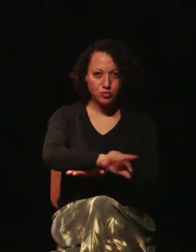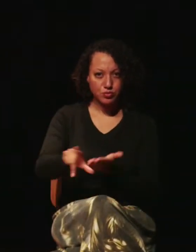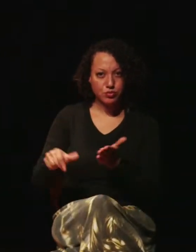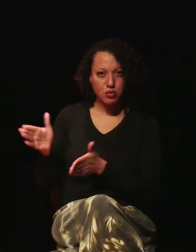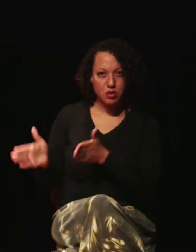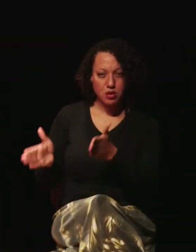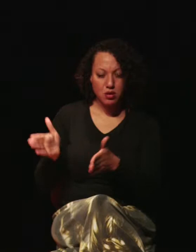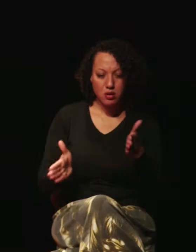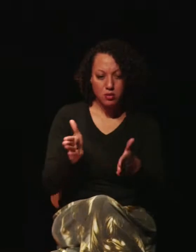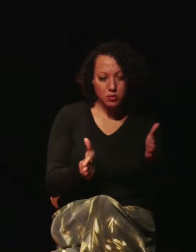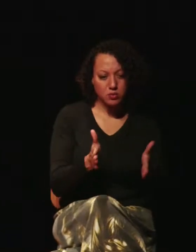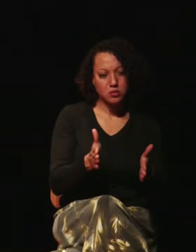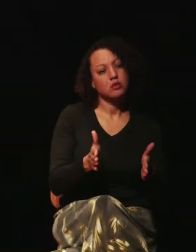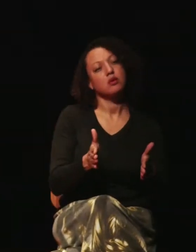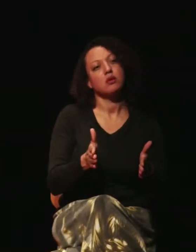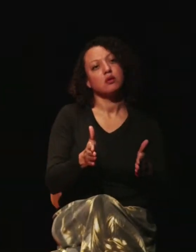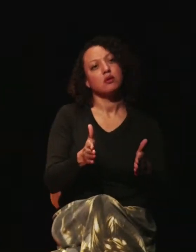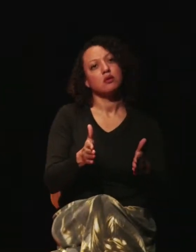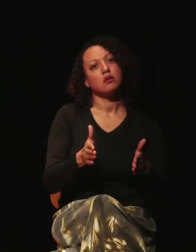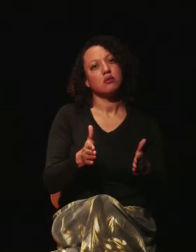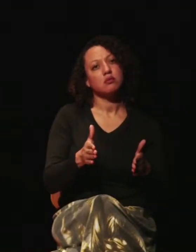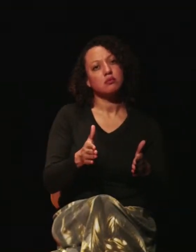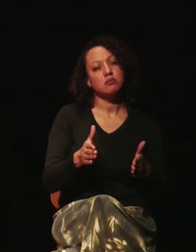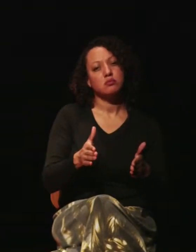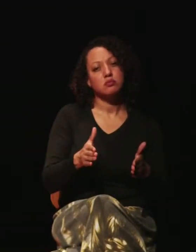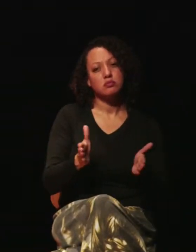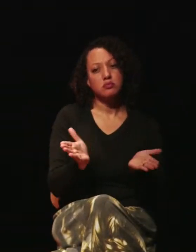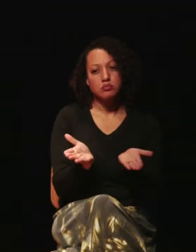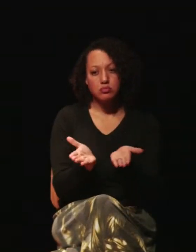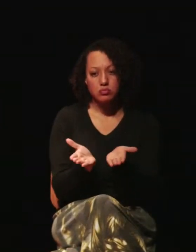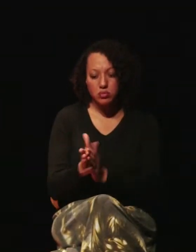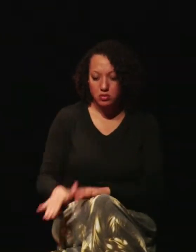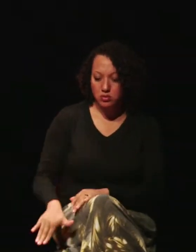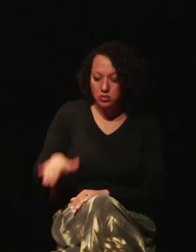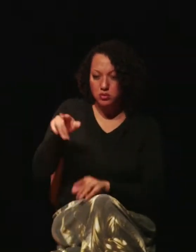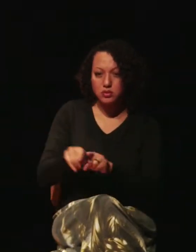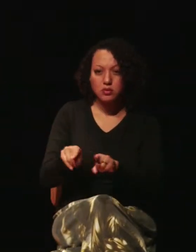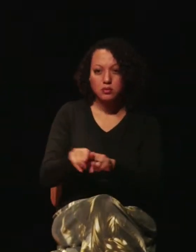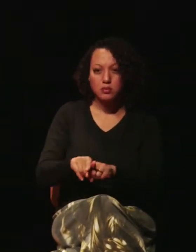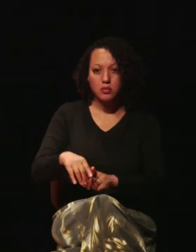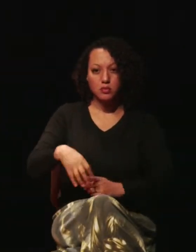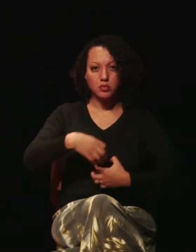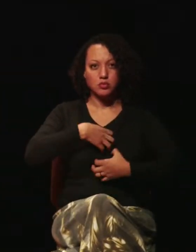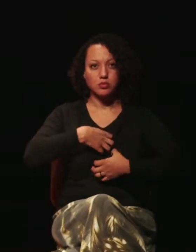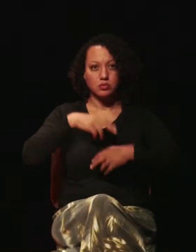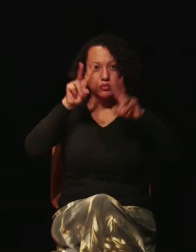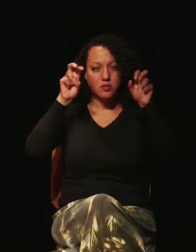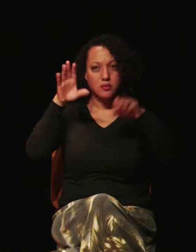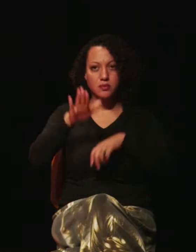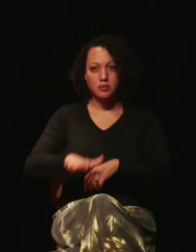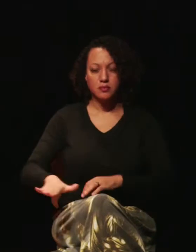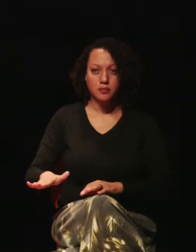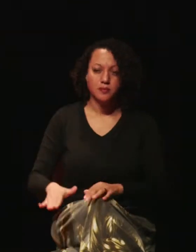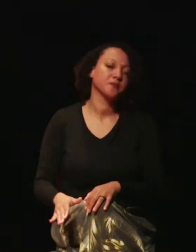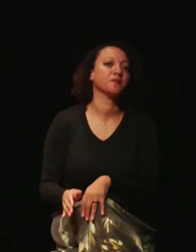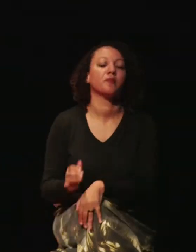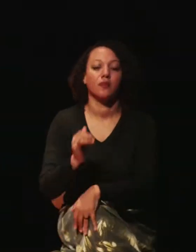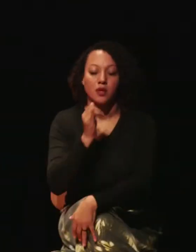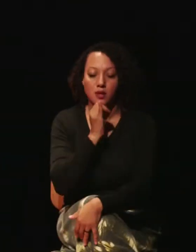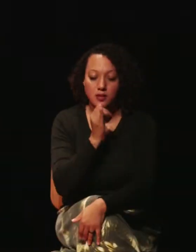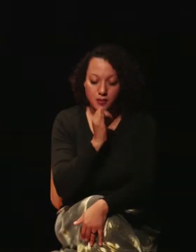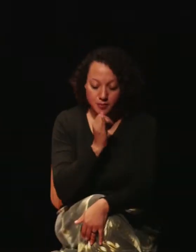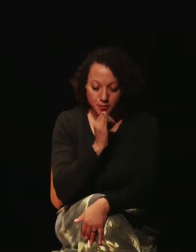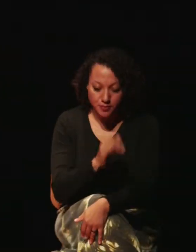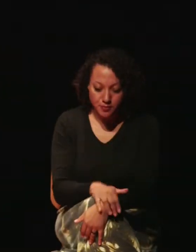epoche della civilizzazione cristiana, molto più do che posture in relazione all'infanzia. Per esempio,